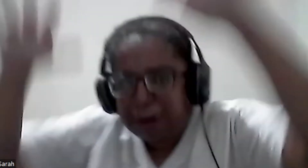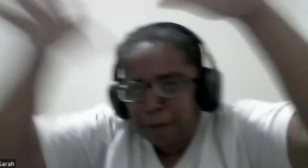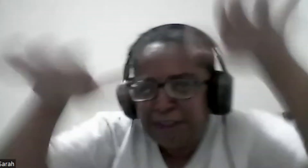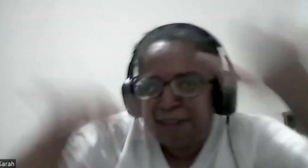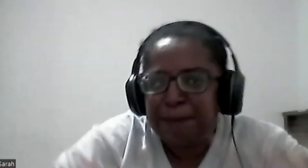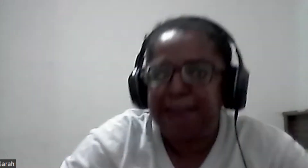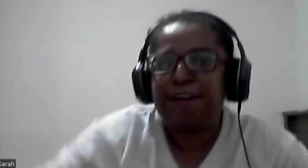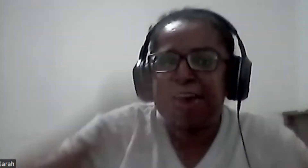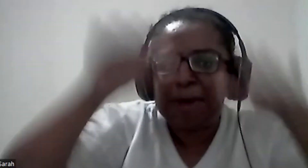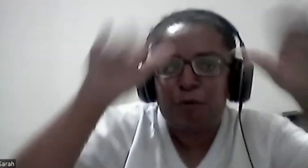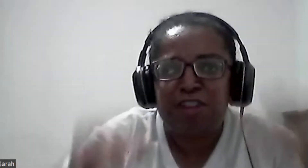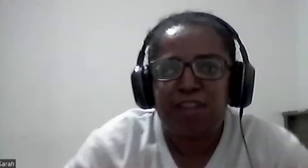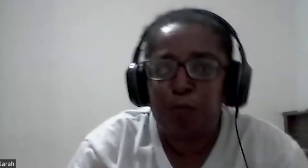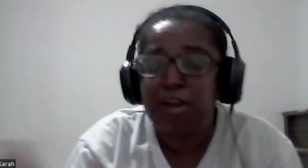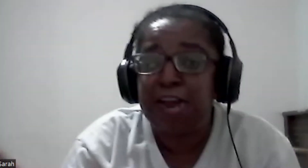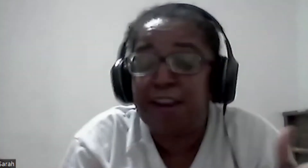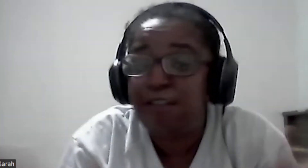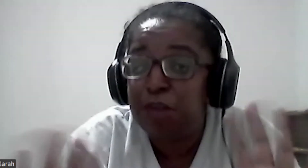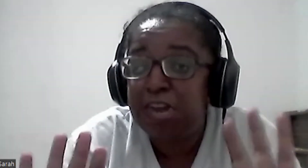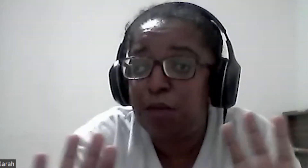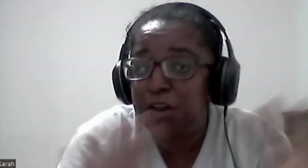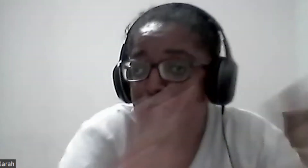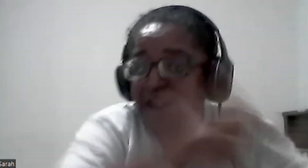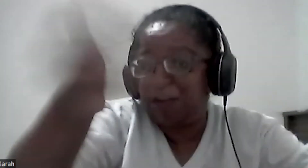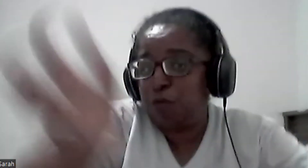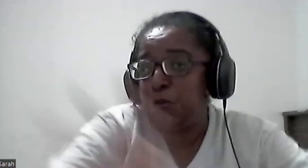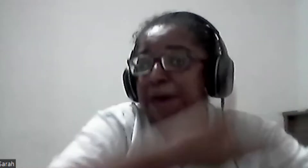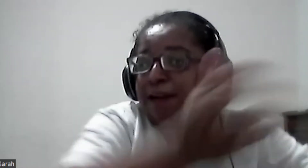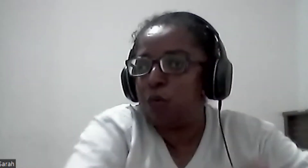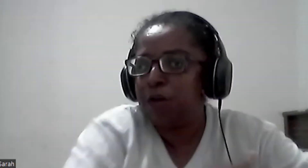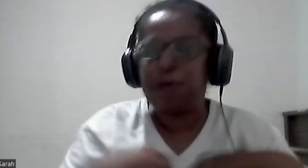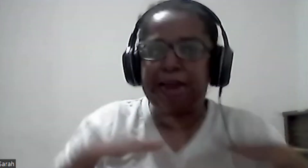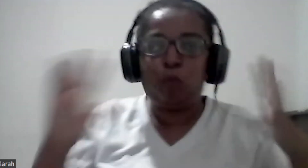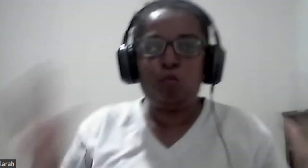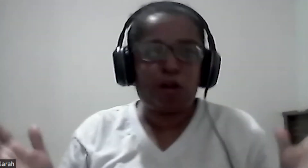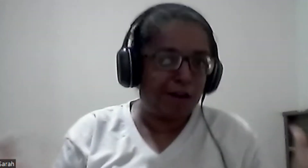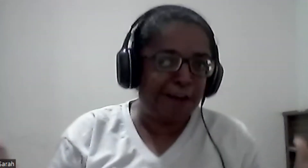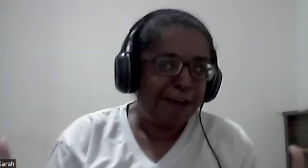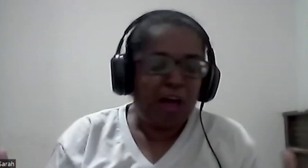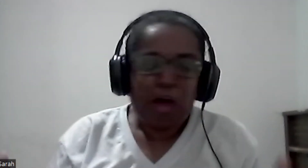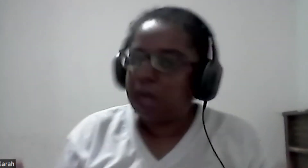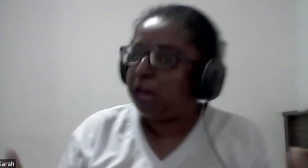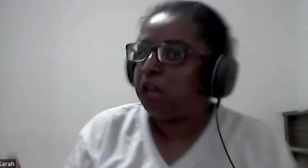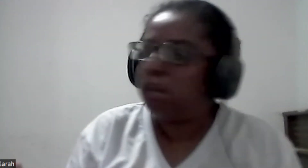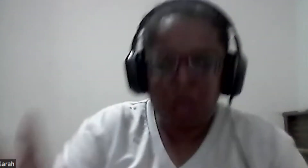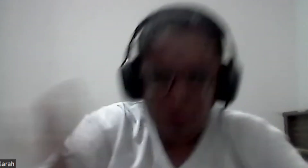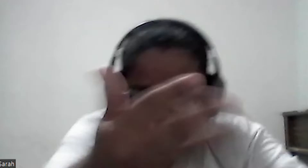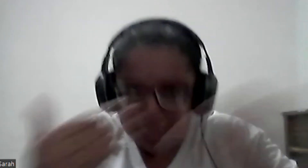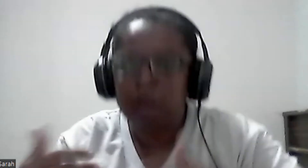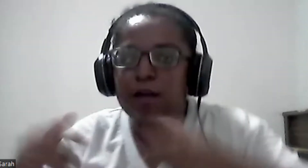é que trabalhava na reposição, porque eles não queriam que ele seja um embalador. E eu era a única, né? Aí eles disseram, não,